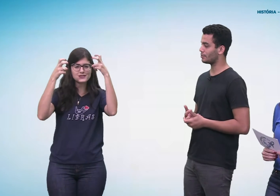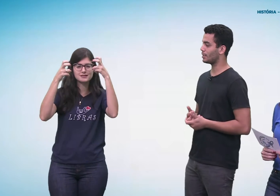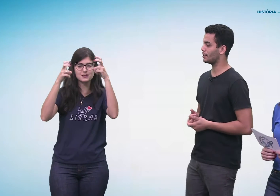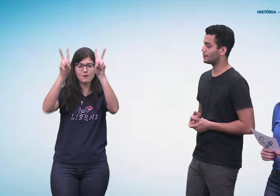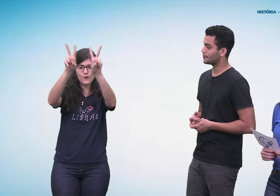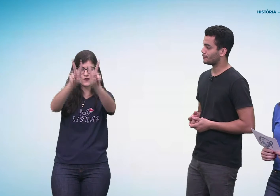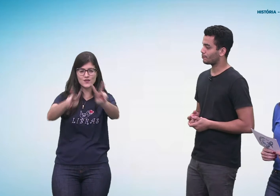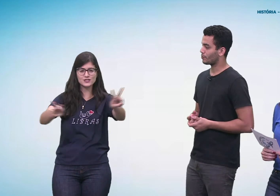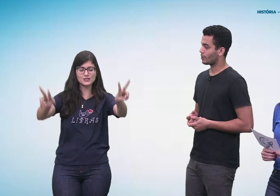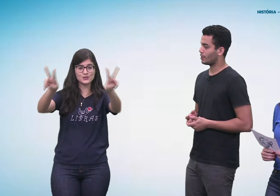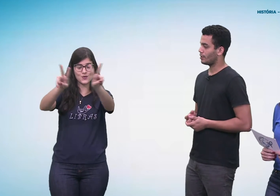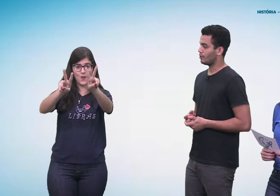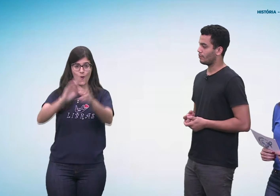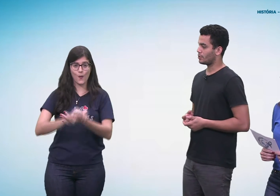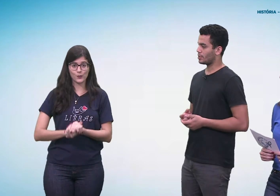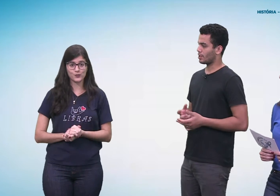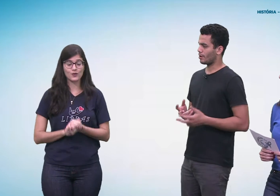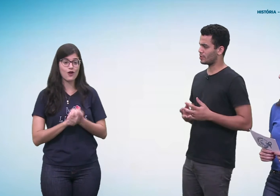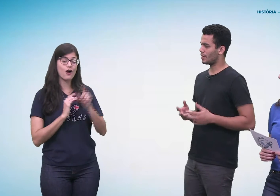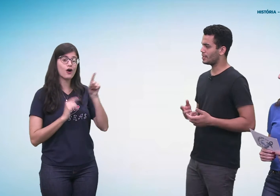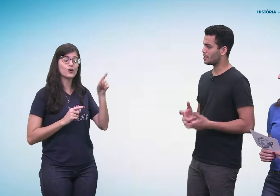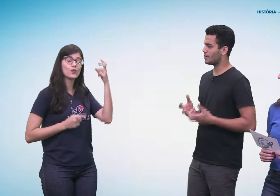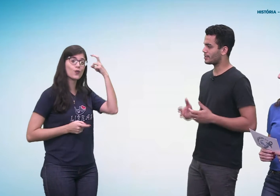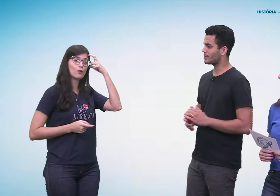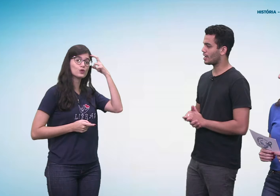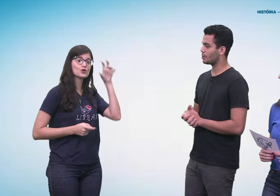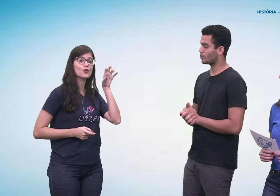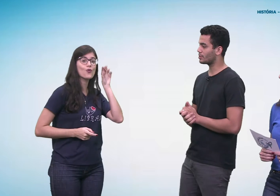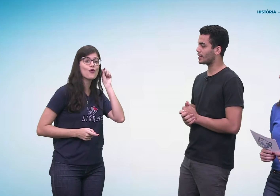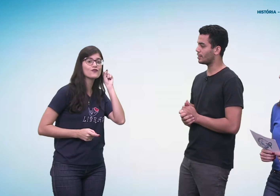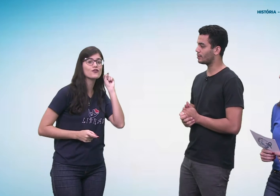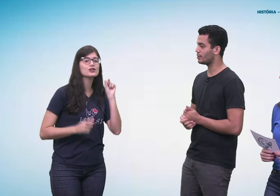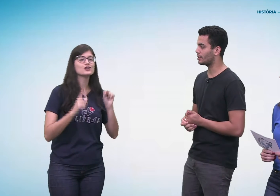também. Você visualiza e percebe e consegue entender.